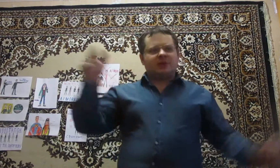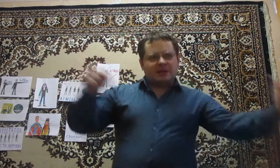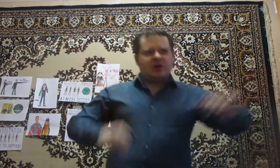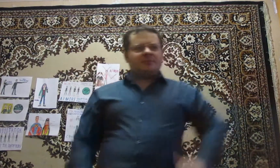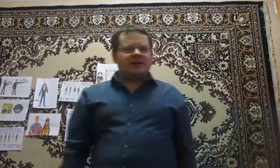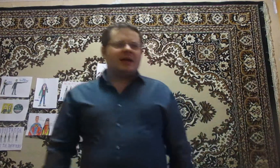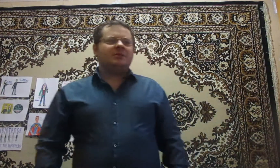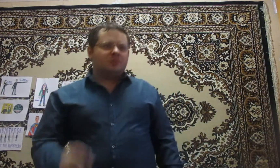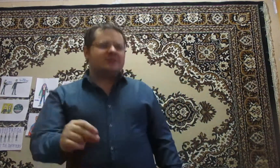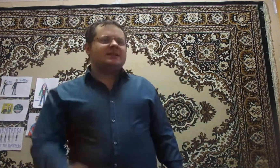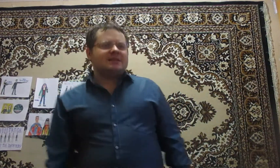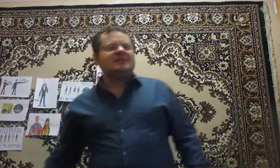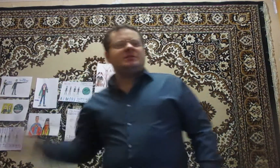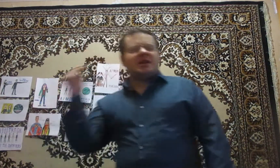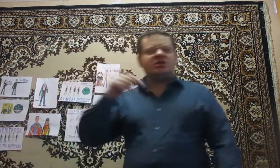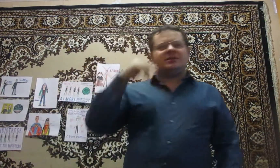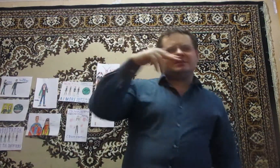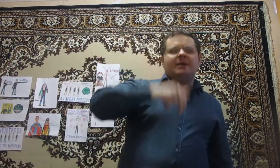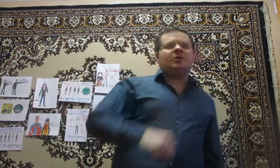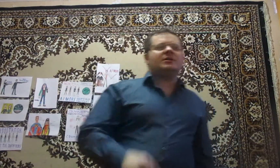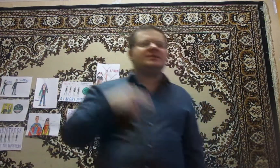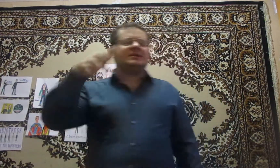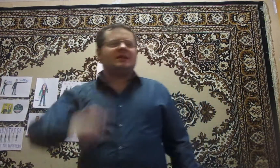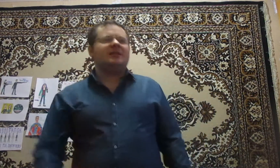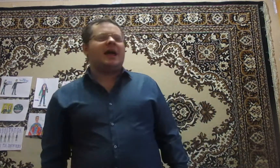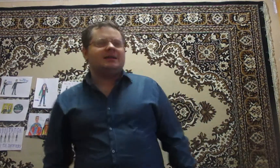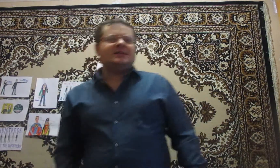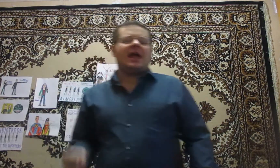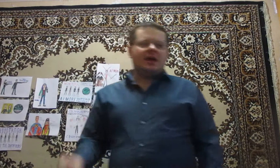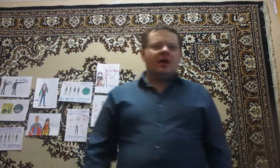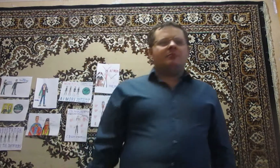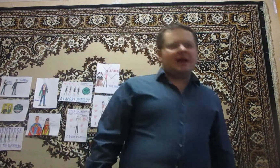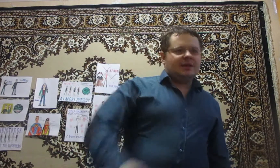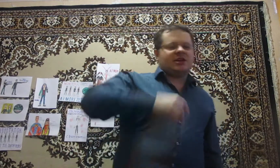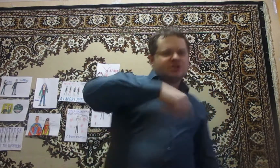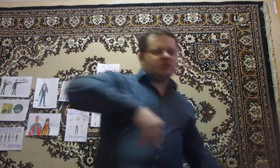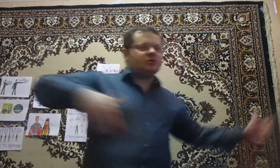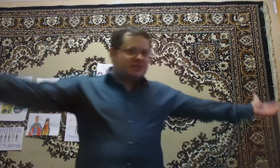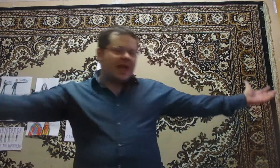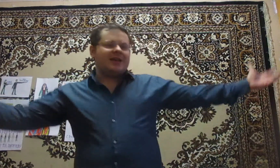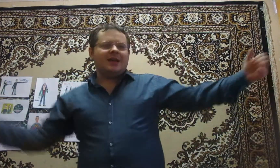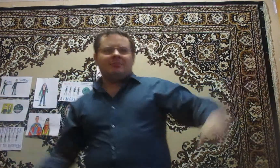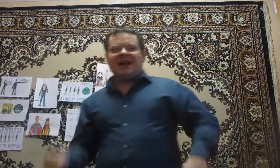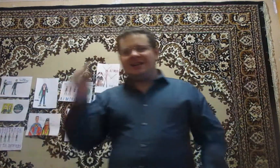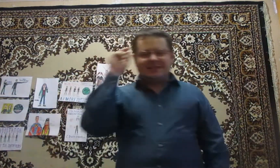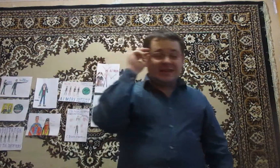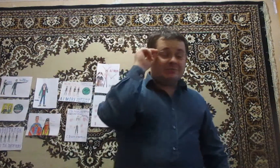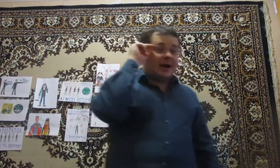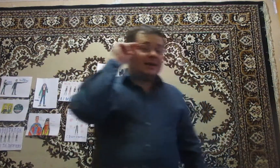родной пайлайн и волосы. Здесь тебя ждет не своя город, здесь Николай Алексей. Малинка ждут друзей. Малинки,